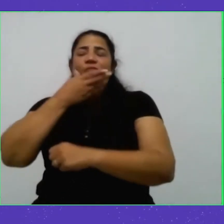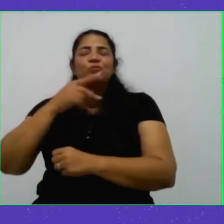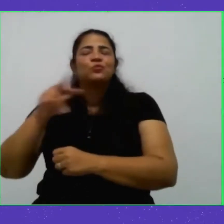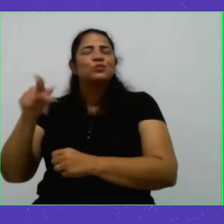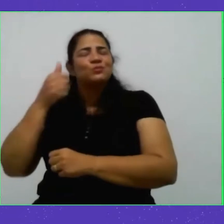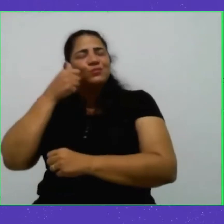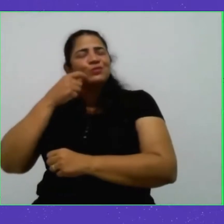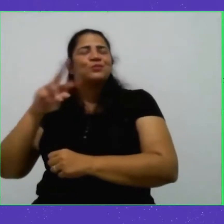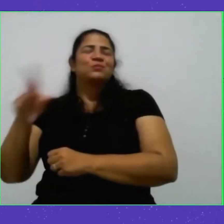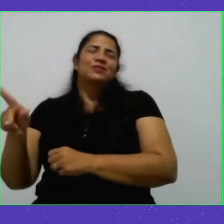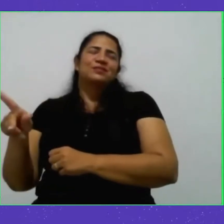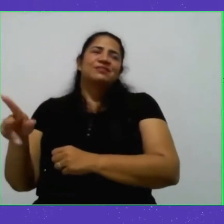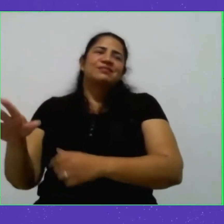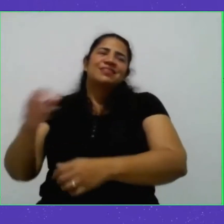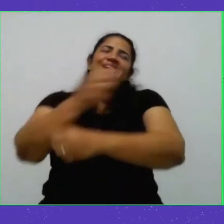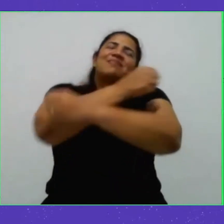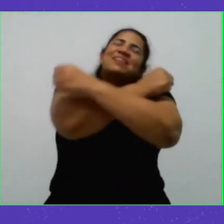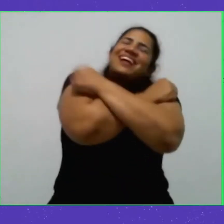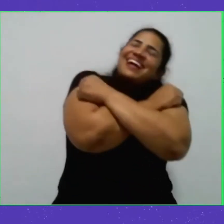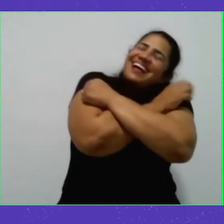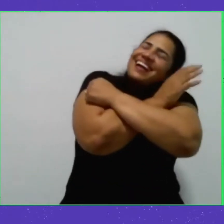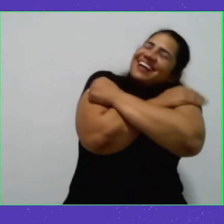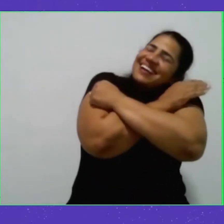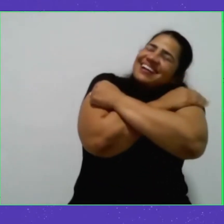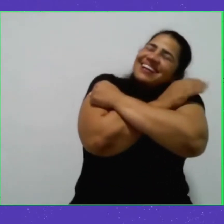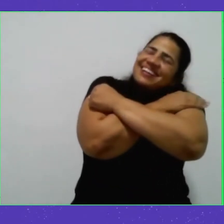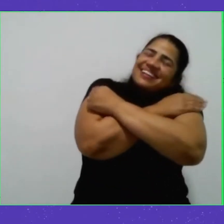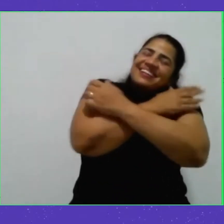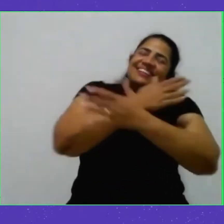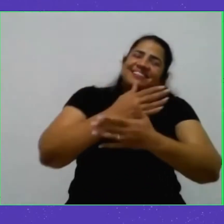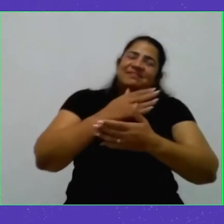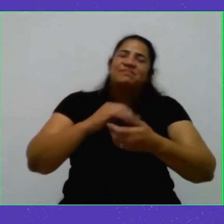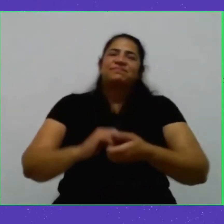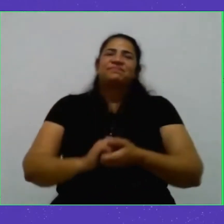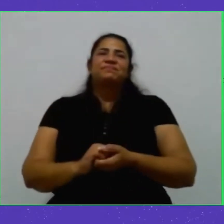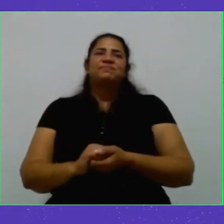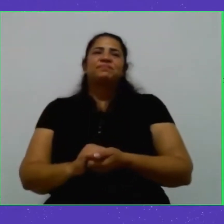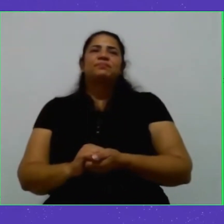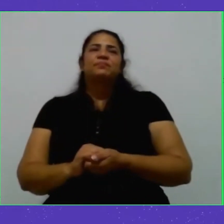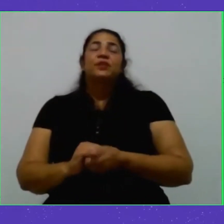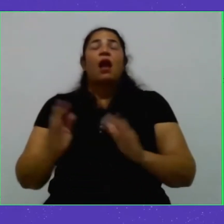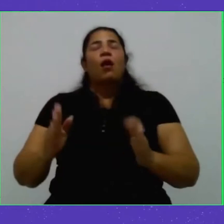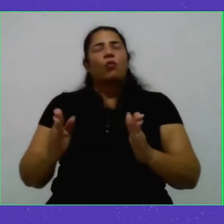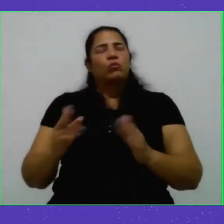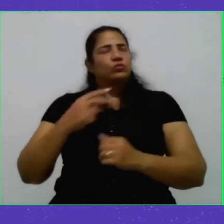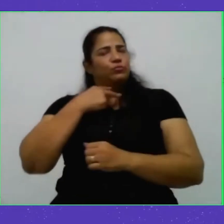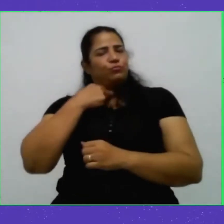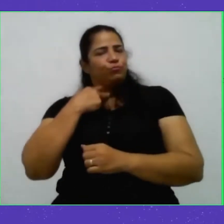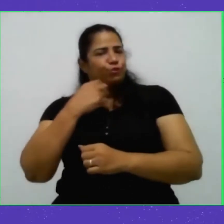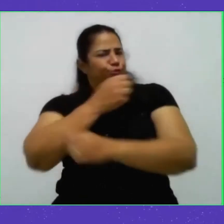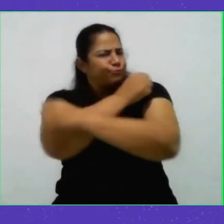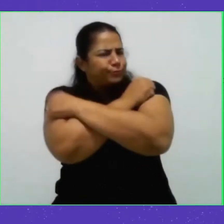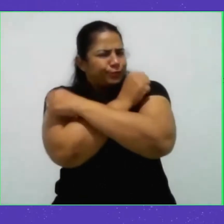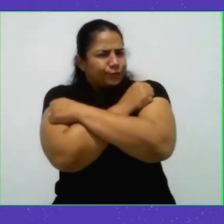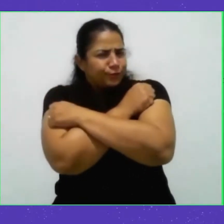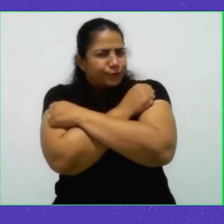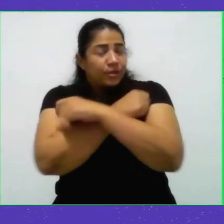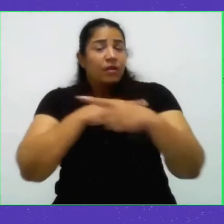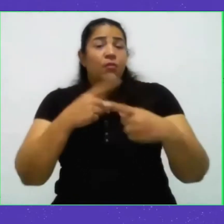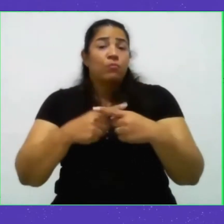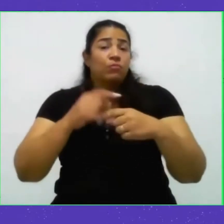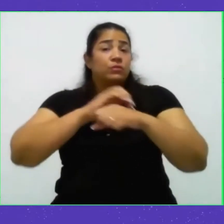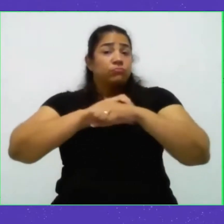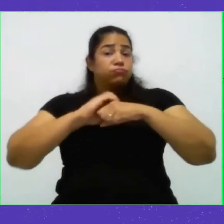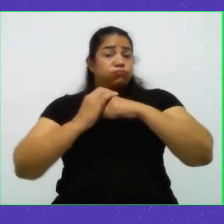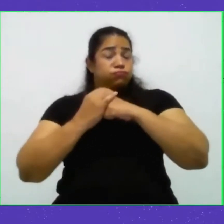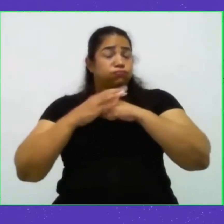Abraça os irmãos, quando podia, né? Hoje estamos em pandemia, mesmo assim a gente ainda infringe essa regra, né? Às